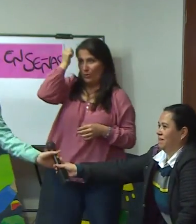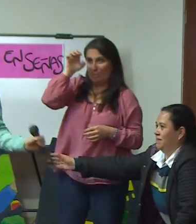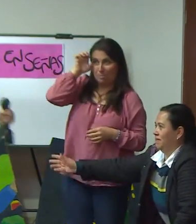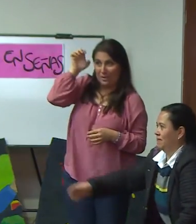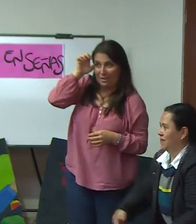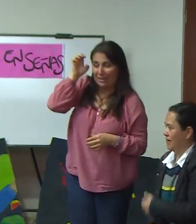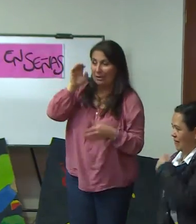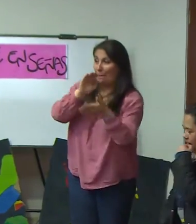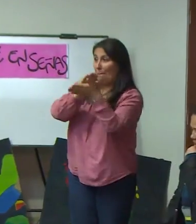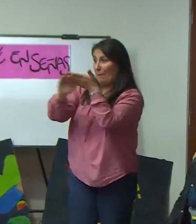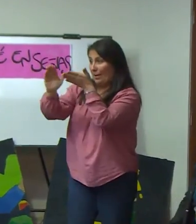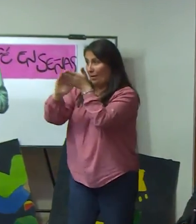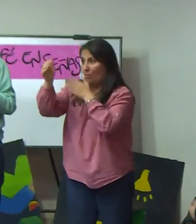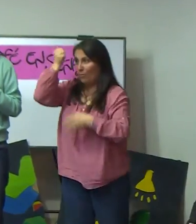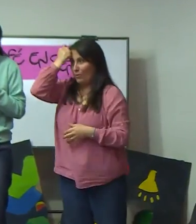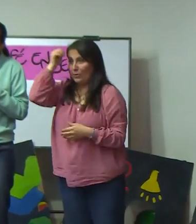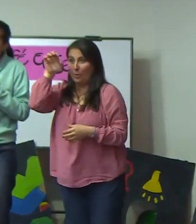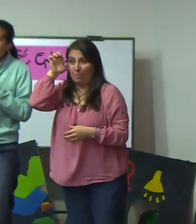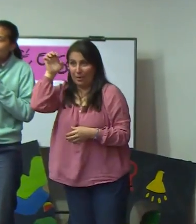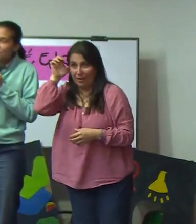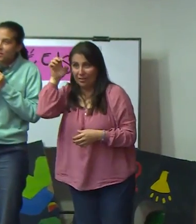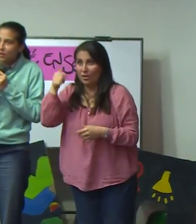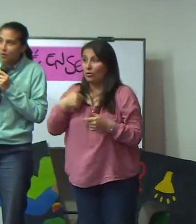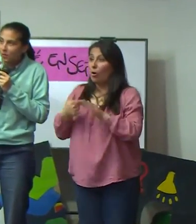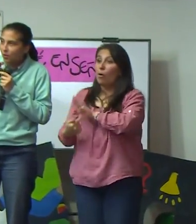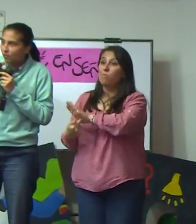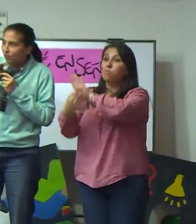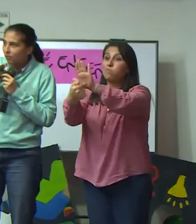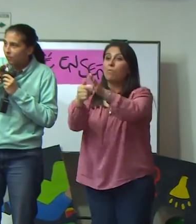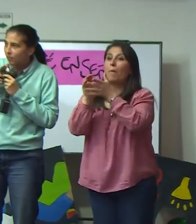Con el perdón de la profesora Esperanza, les quiero presentar a un amigo.